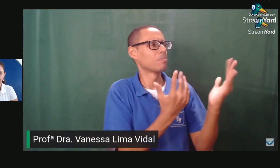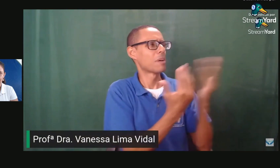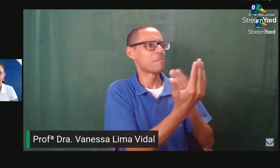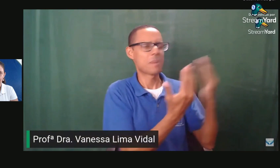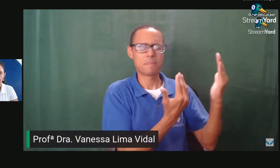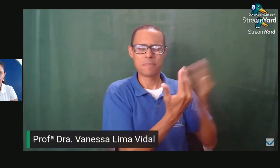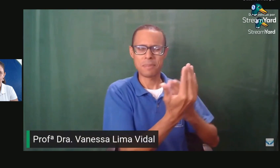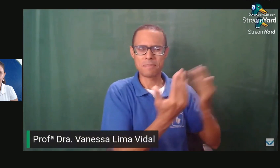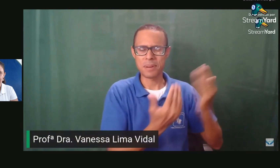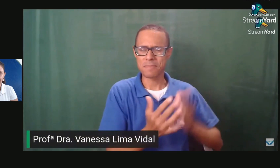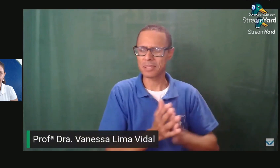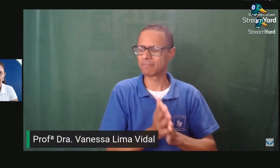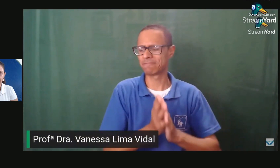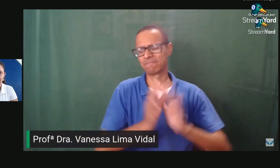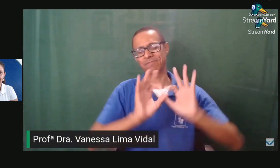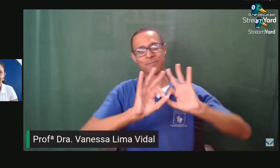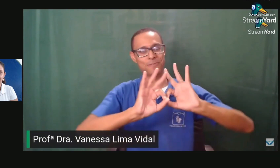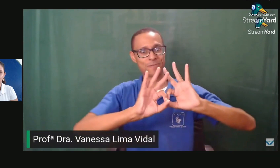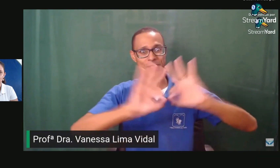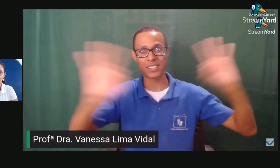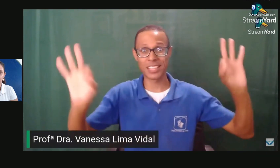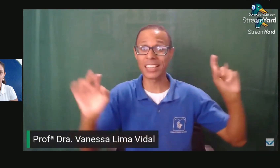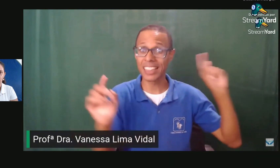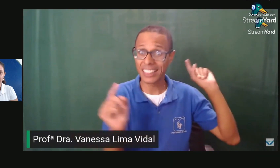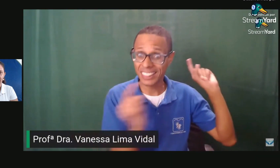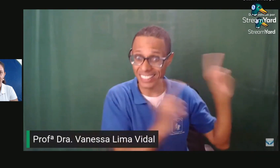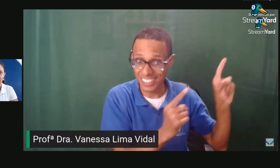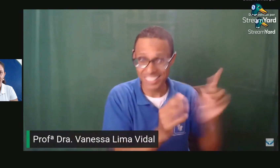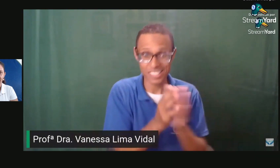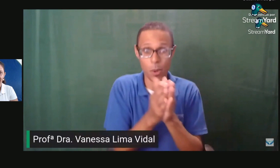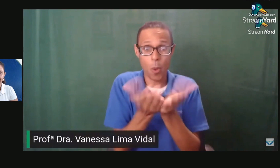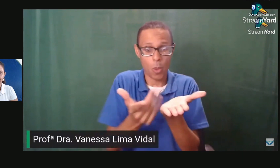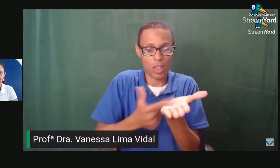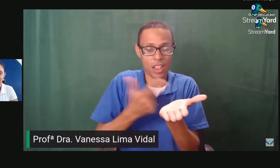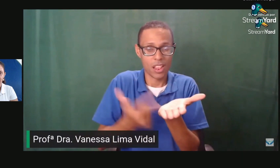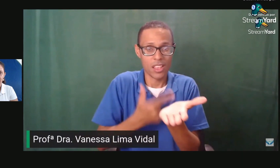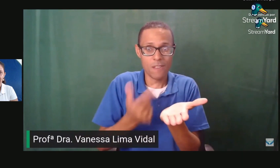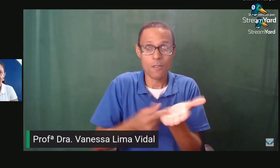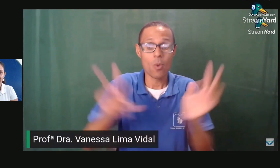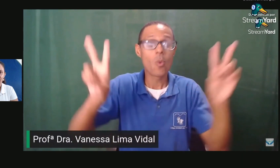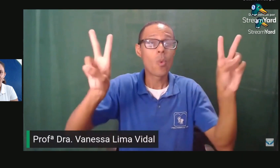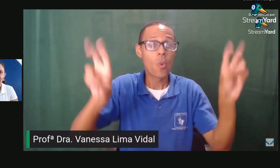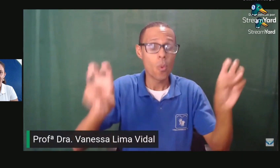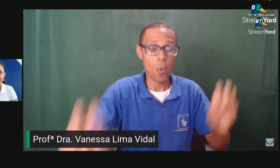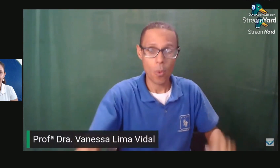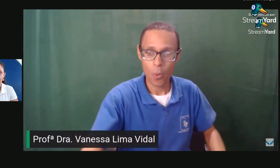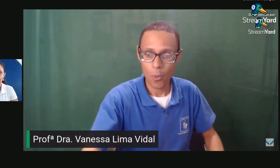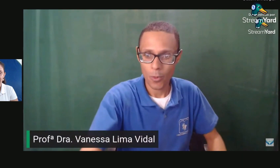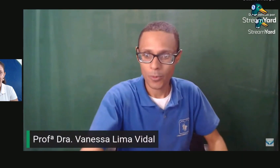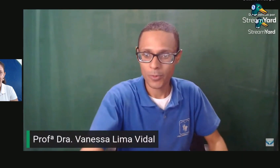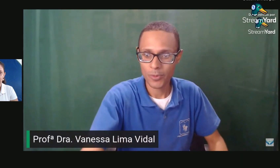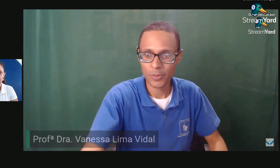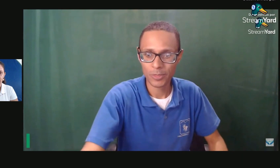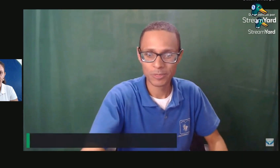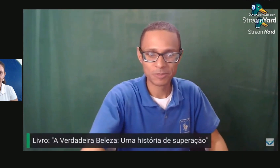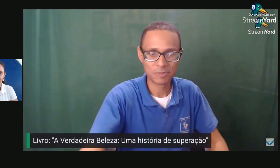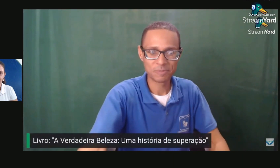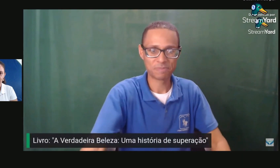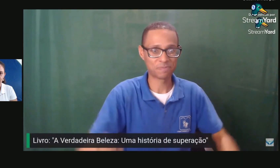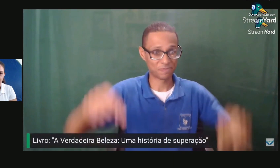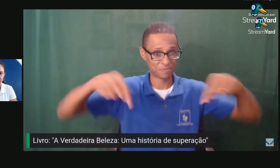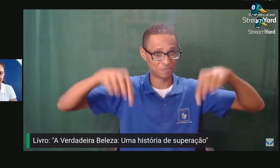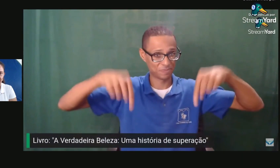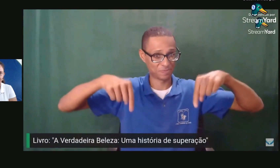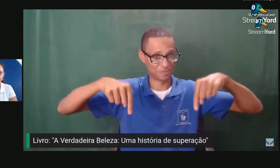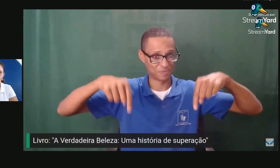maravilhosa, uma pessoa simples, de um contato, né, incrível. Fez então a escrita do seu